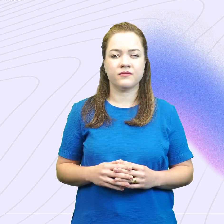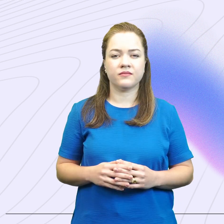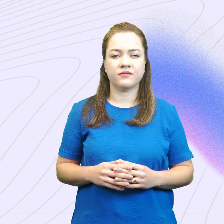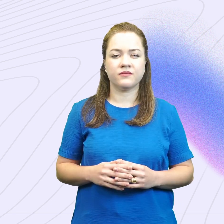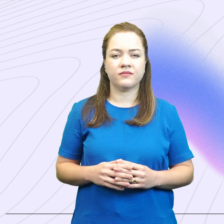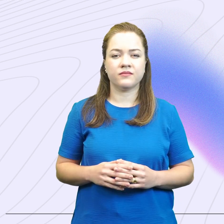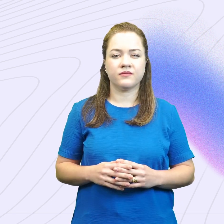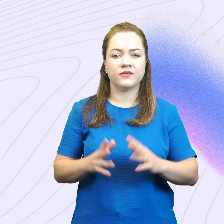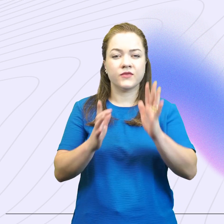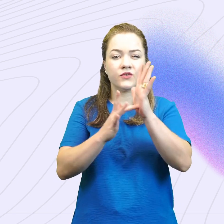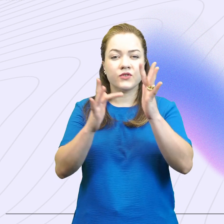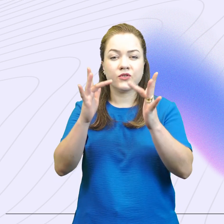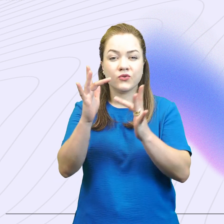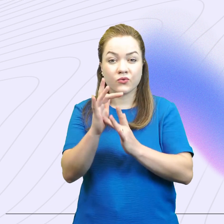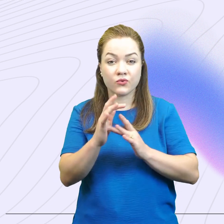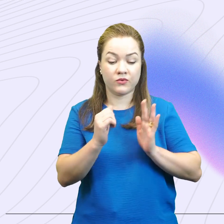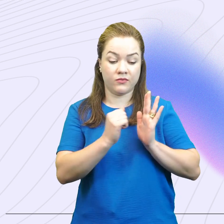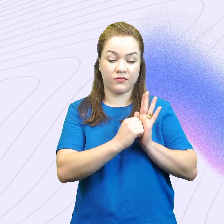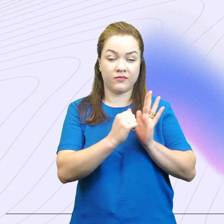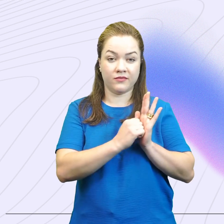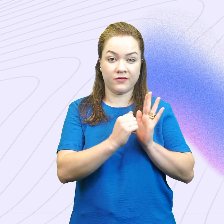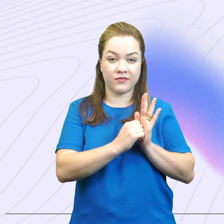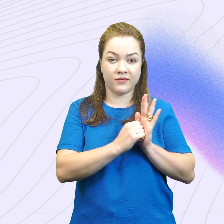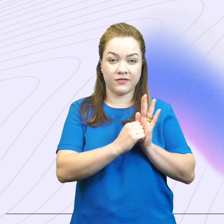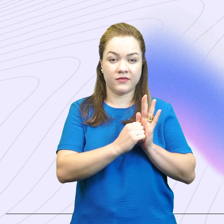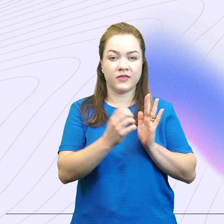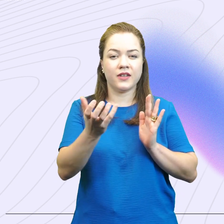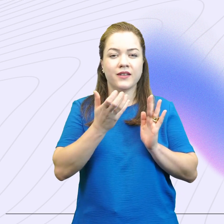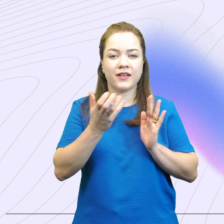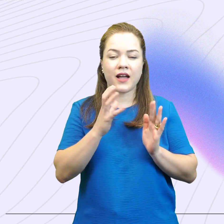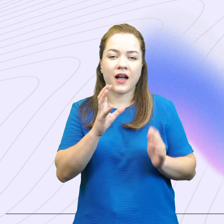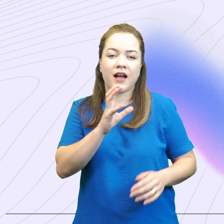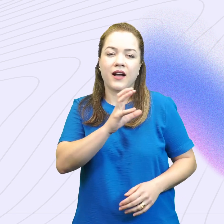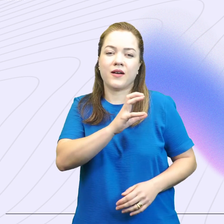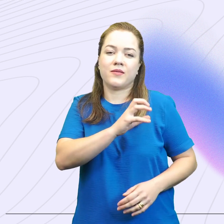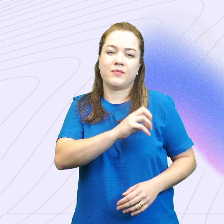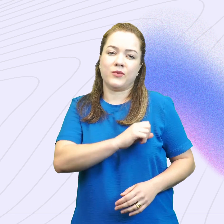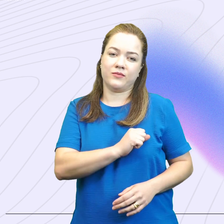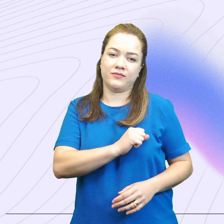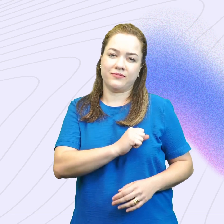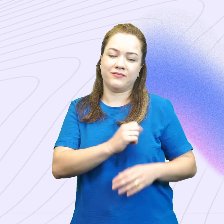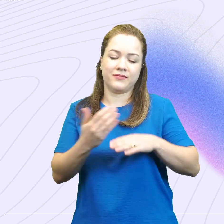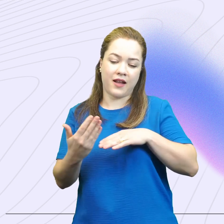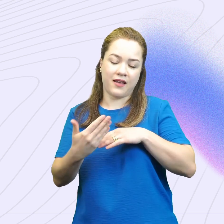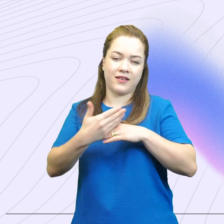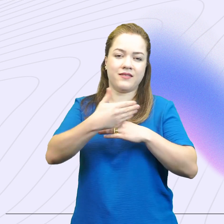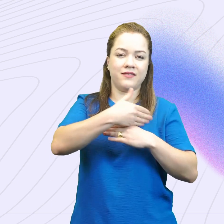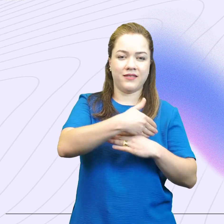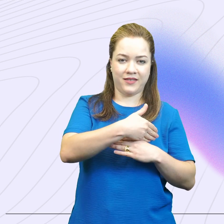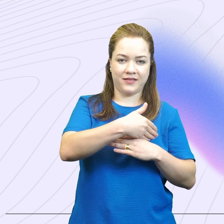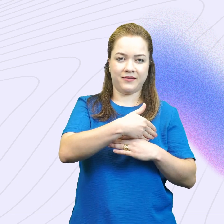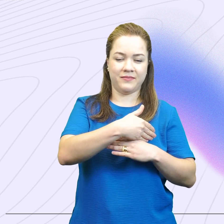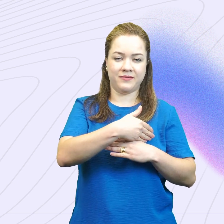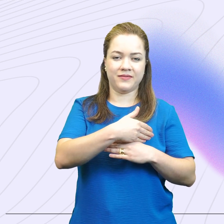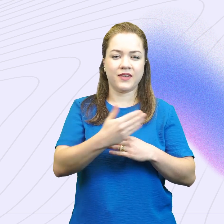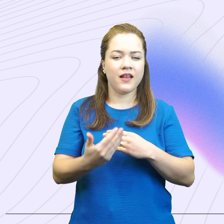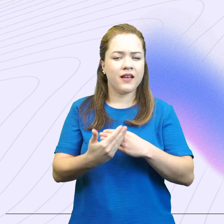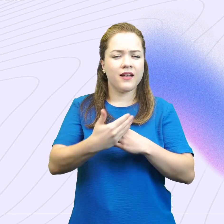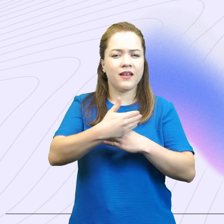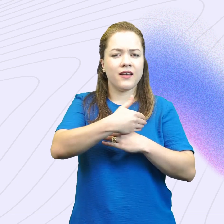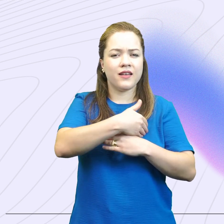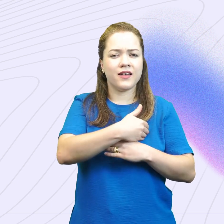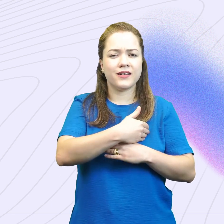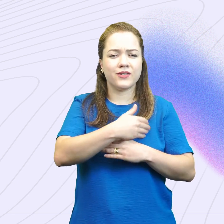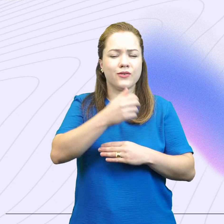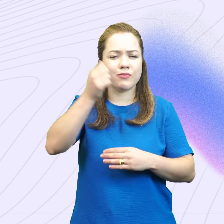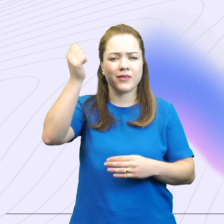vai. Jesus, Ele quando bate a porta, Ele quer usar do amor para poder entrar dentro do seu coração. Jesus, Ele entra com uma